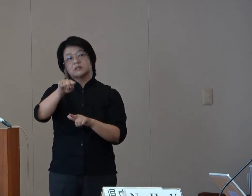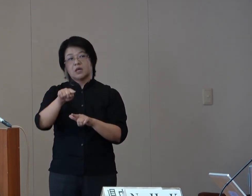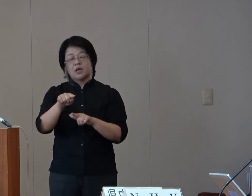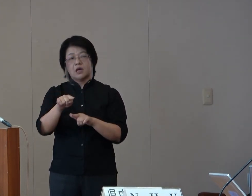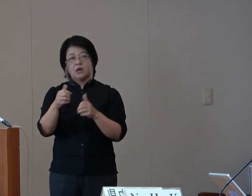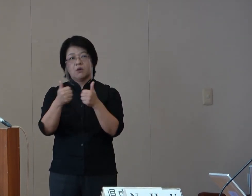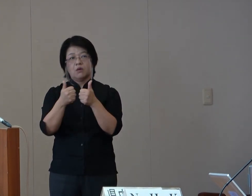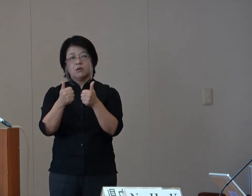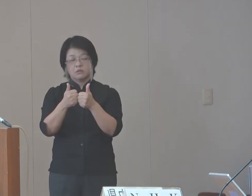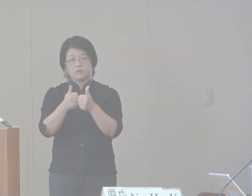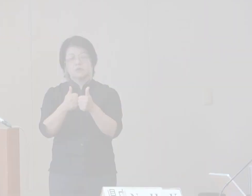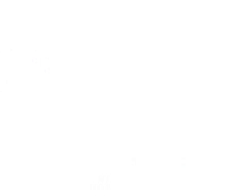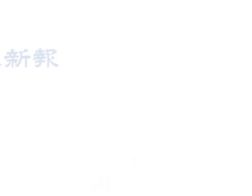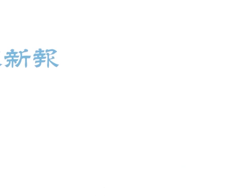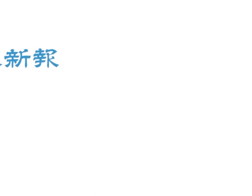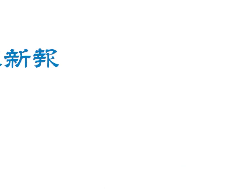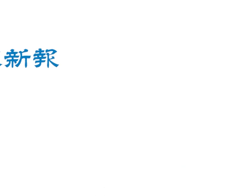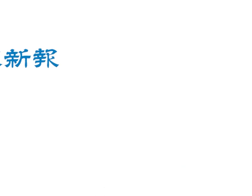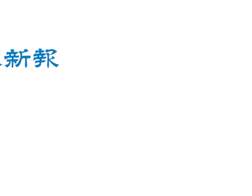いっ